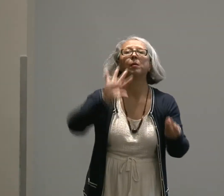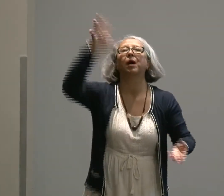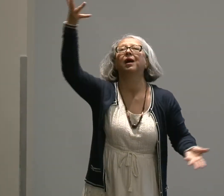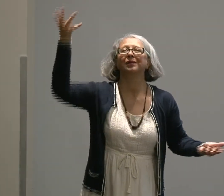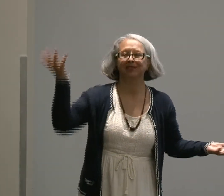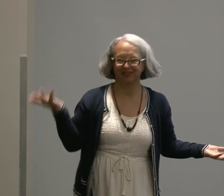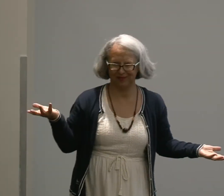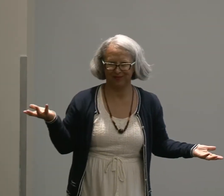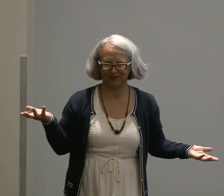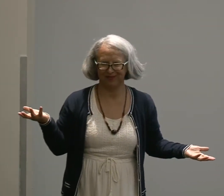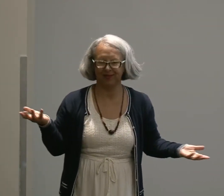Como isso se deu?